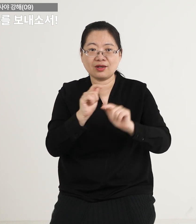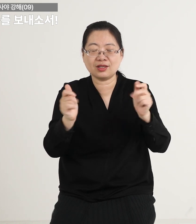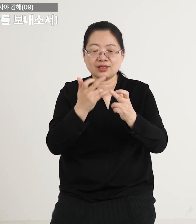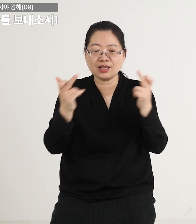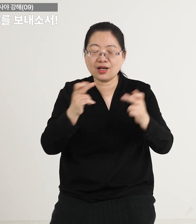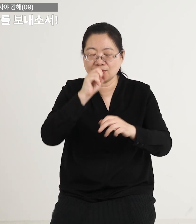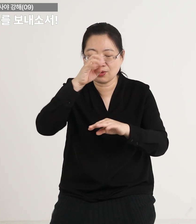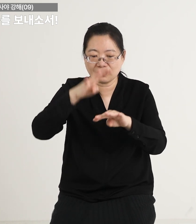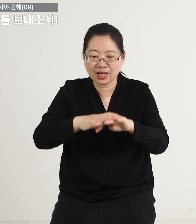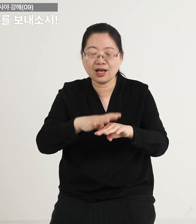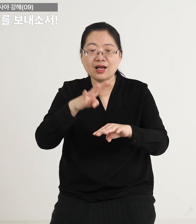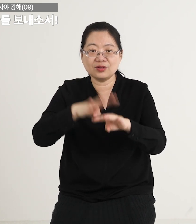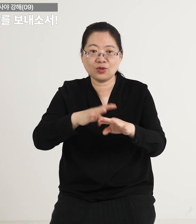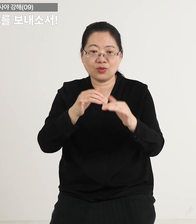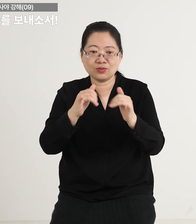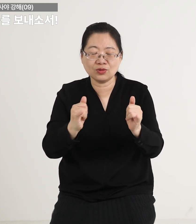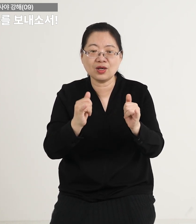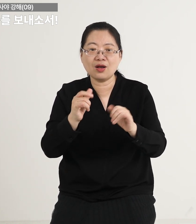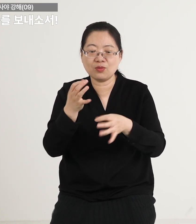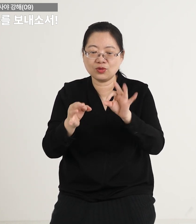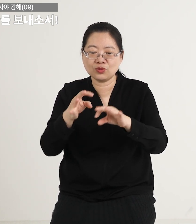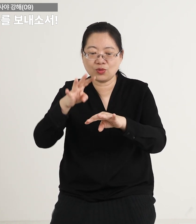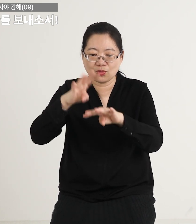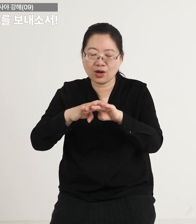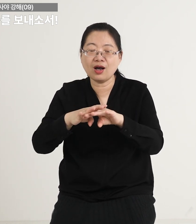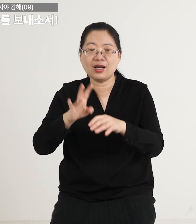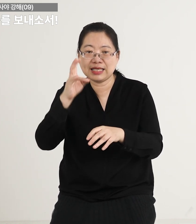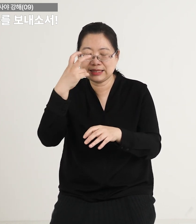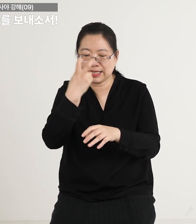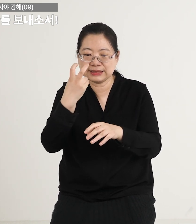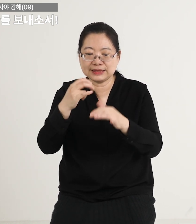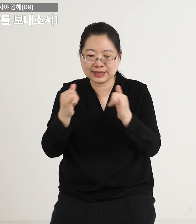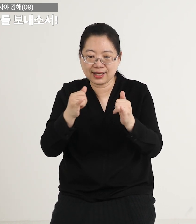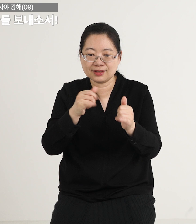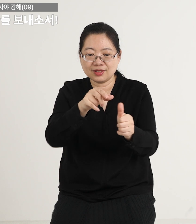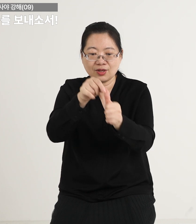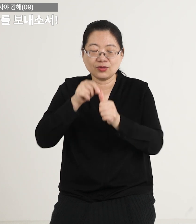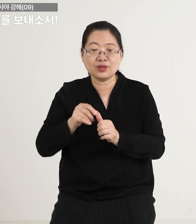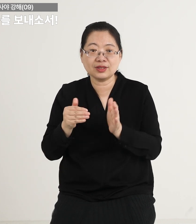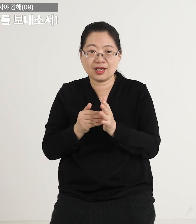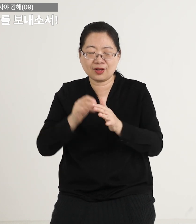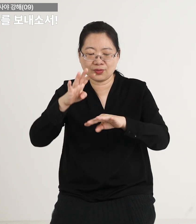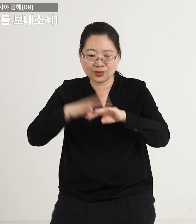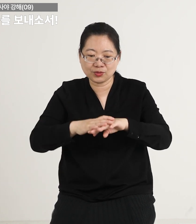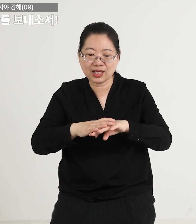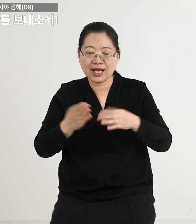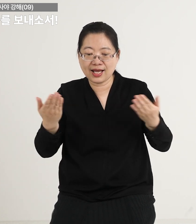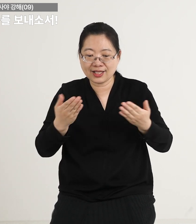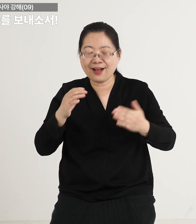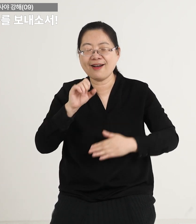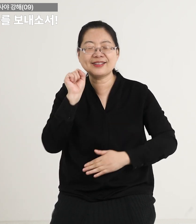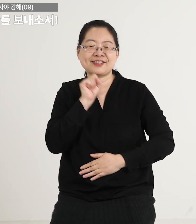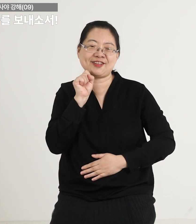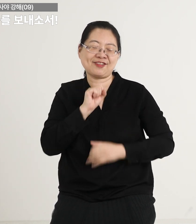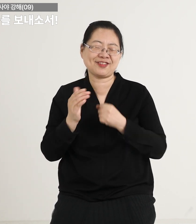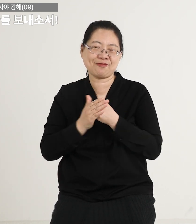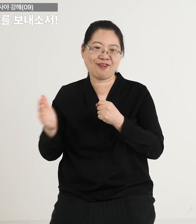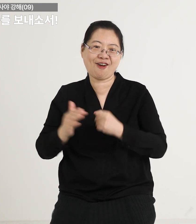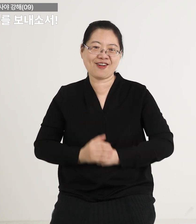좋은 밭에 농부와 포도원을 다스리는 자들을 두었으니 농사를 좋아함이었더라. 그러니까